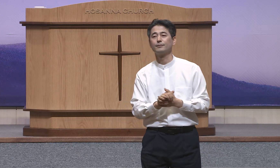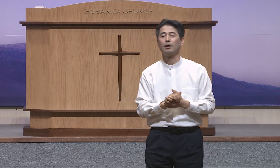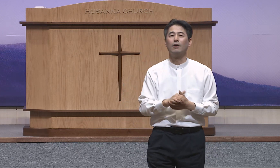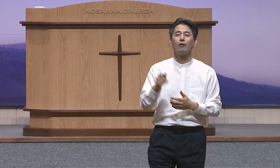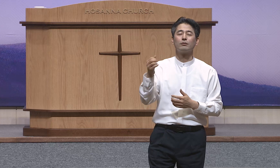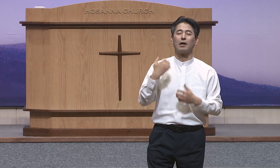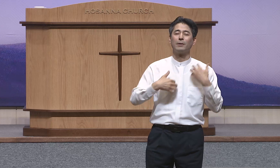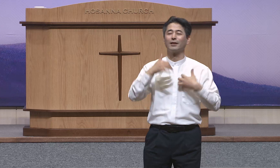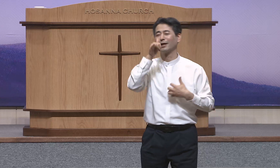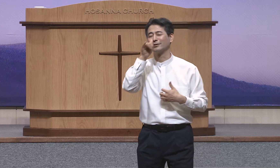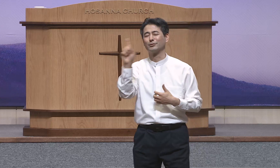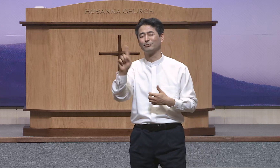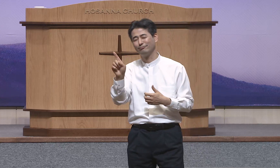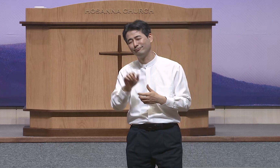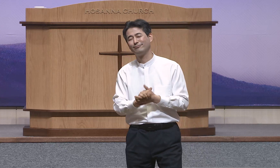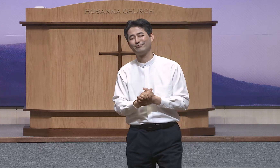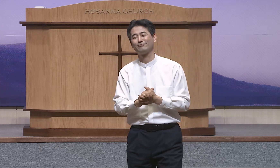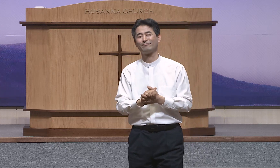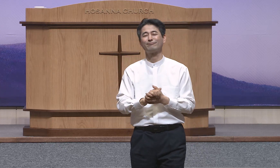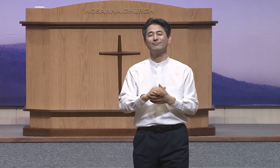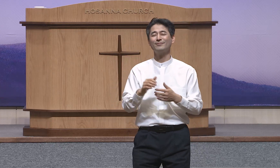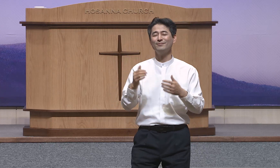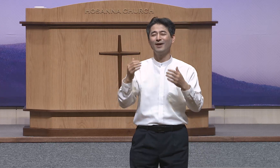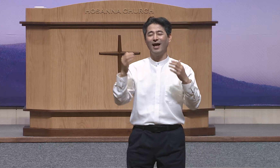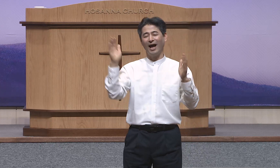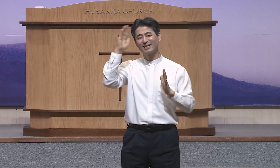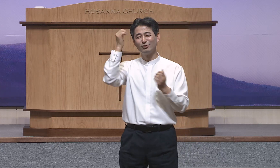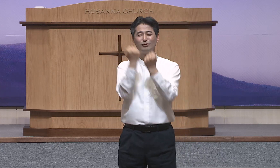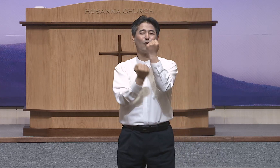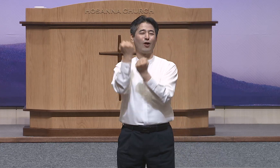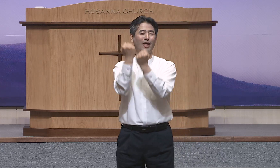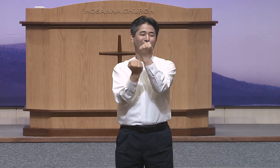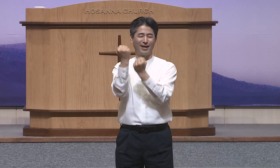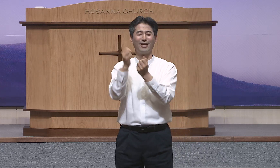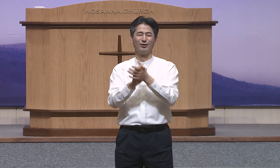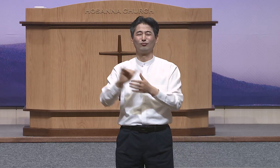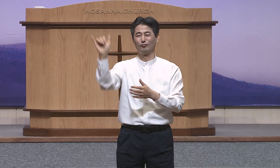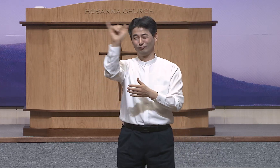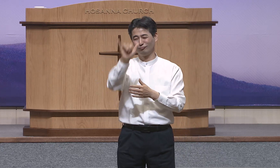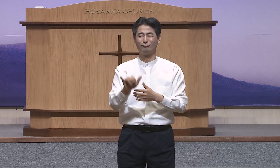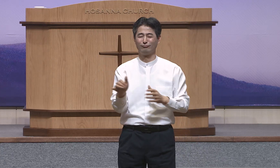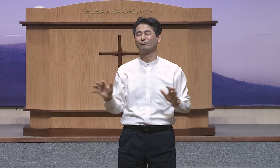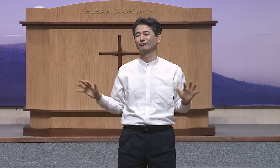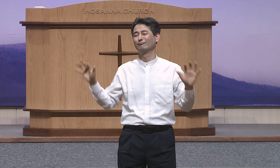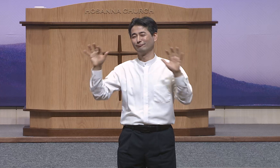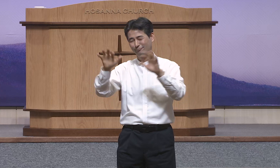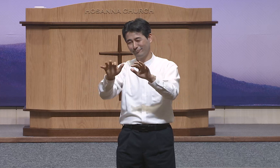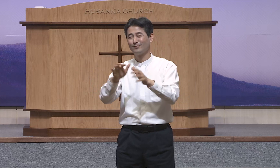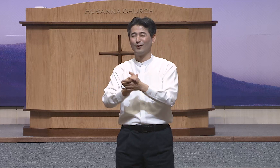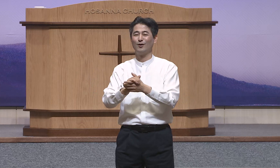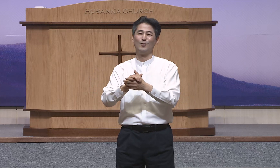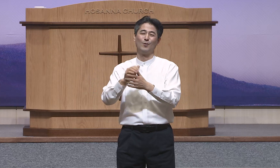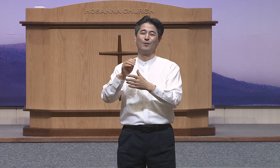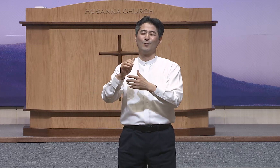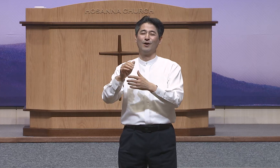이제 발전시켜 왔던 것 같아요. 그렇지만 박자는 몰랐습니다. 전국 농학생 수련회가